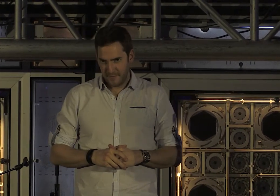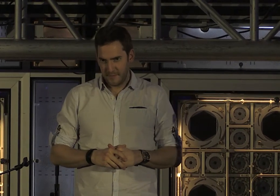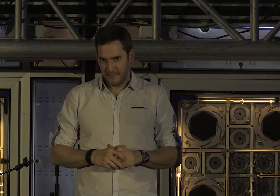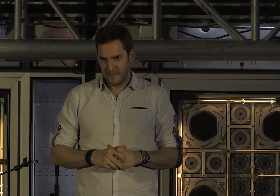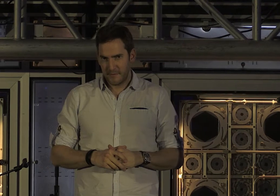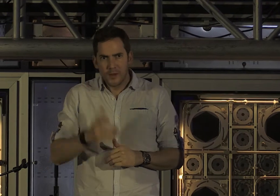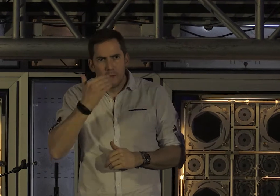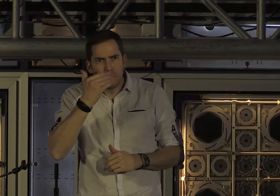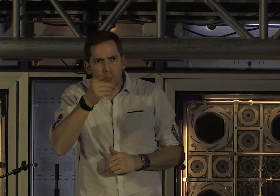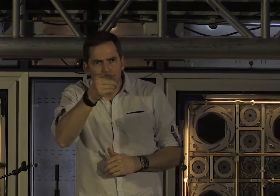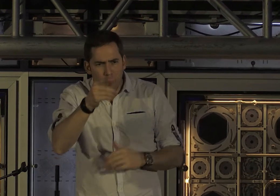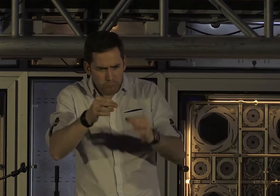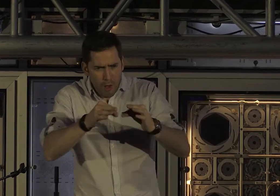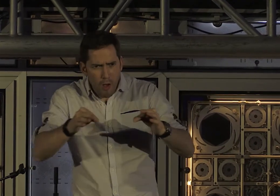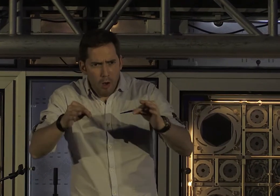Bonjour pays robuste et ferme.